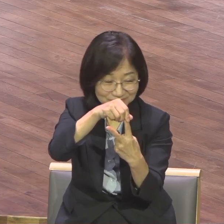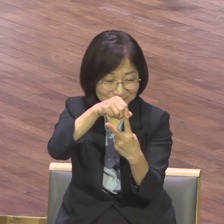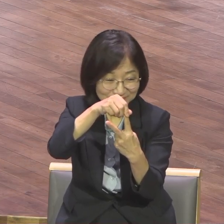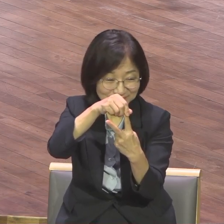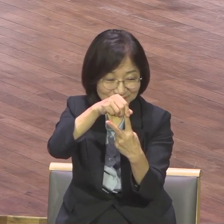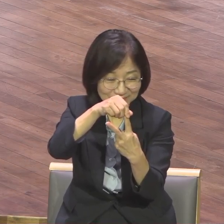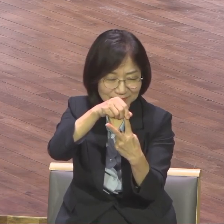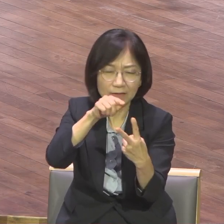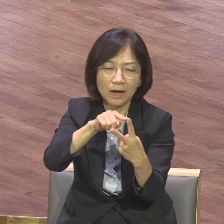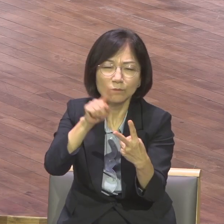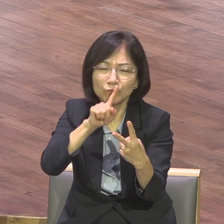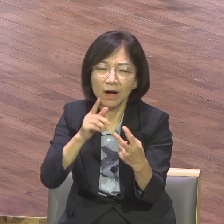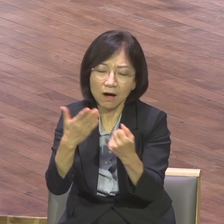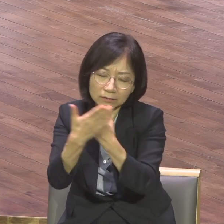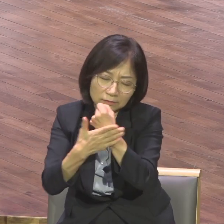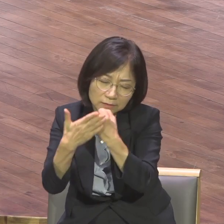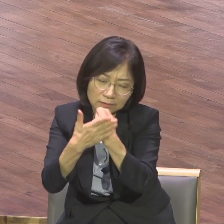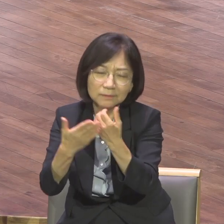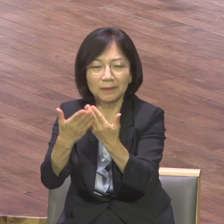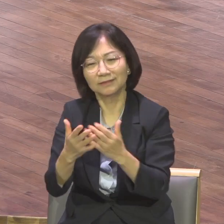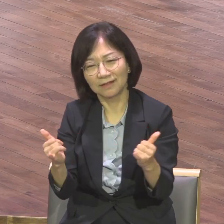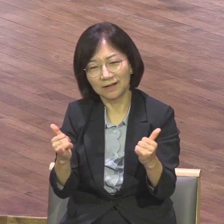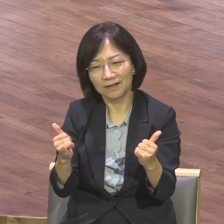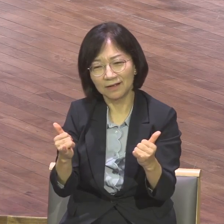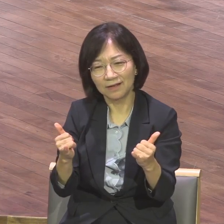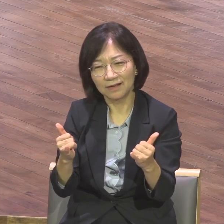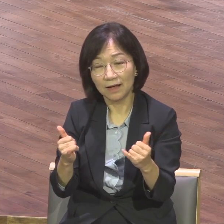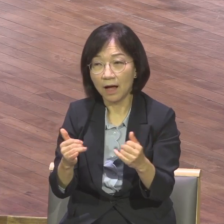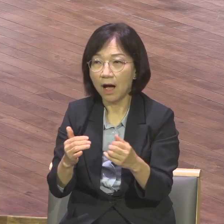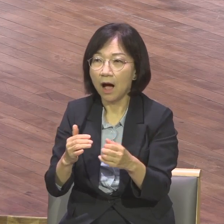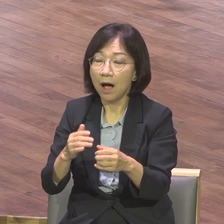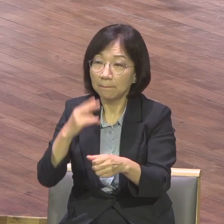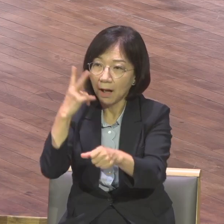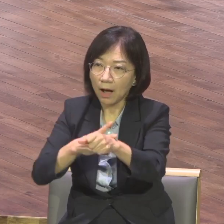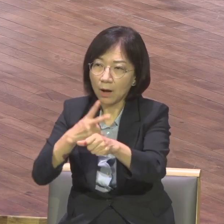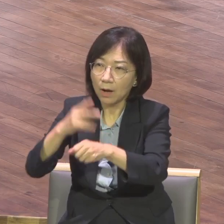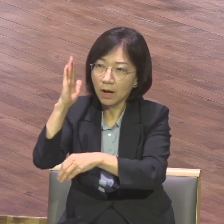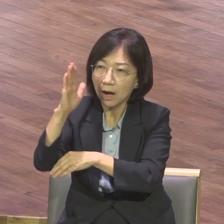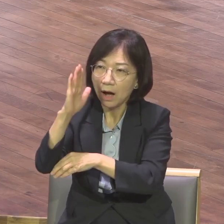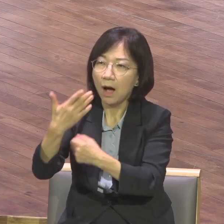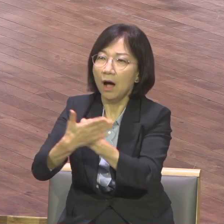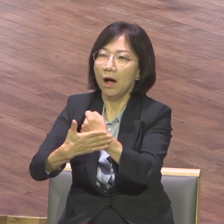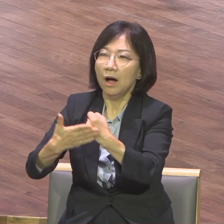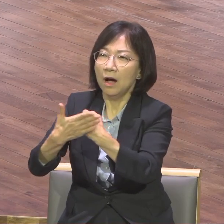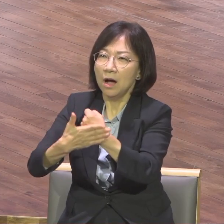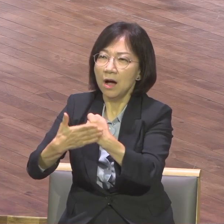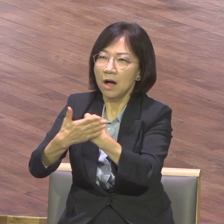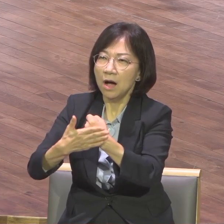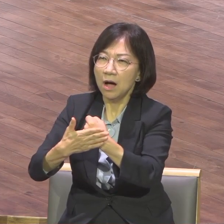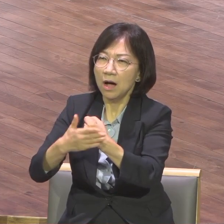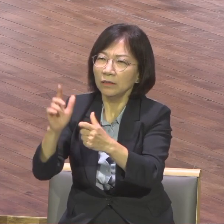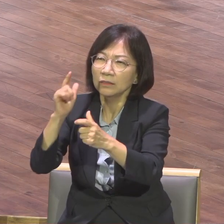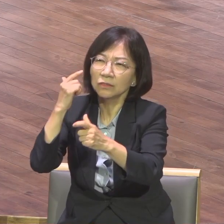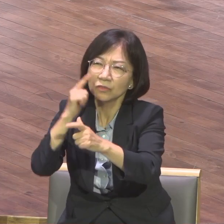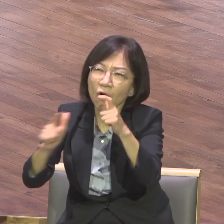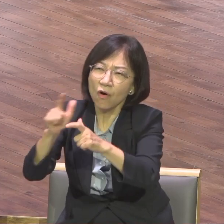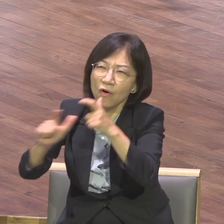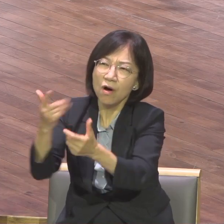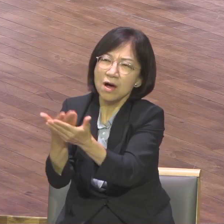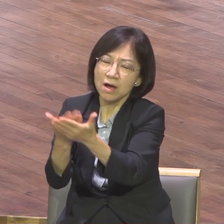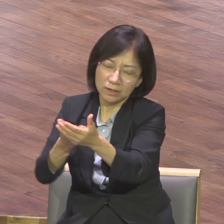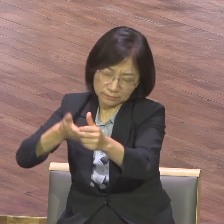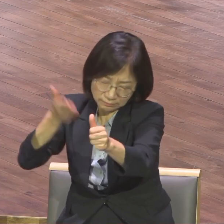쉽게 설명하면 은혜 받은 사람이 생긴 거예요. 바울의 이 설교에 은혜를 받아가 다음에 해달라고.